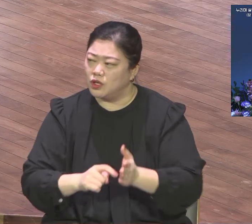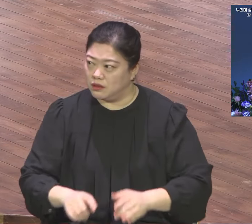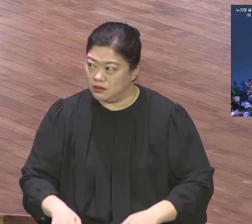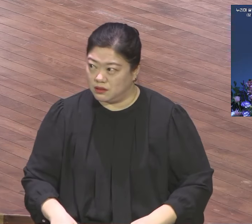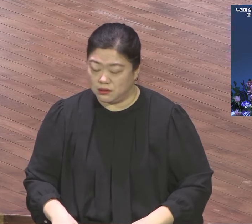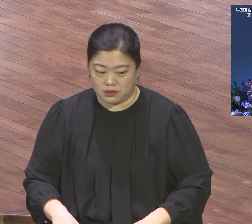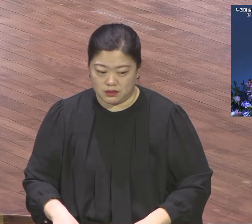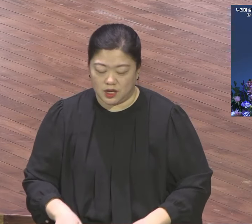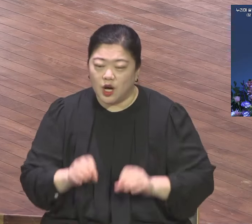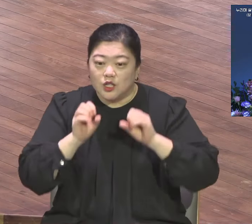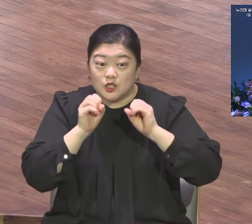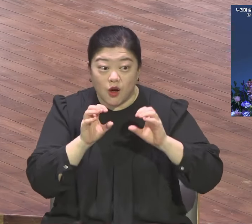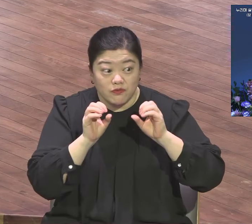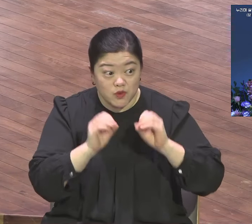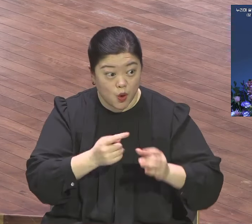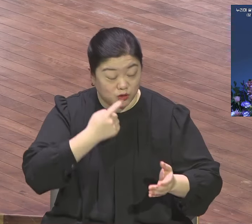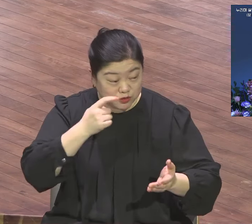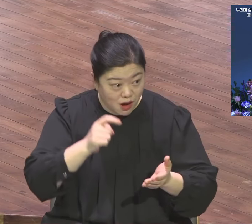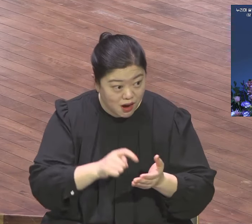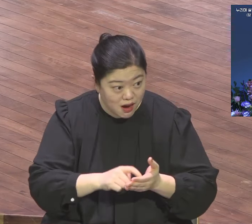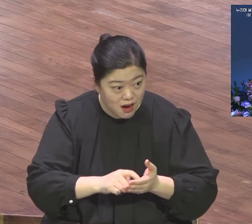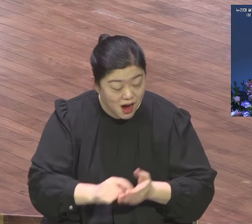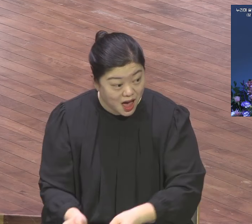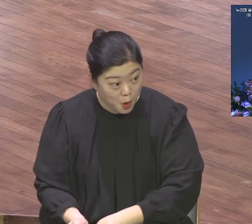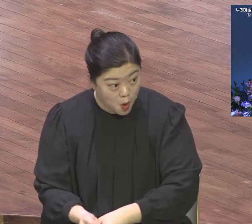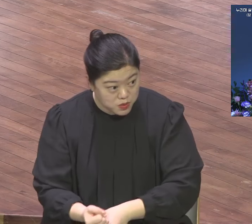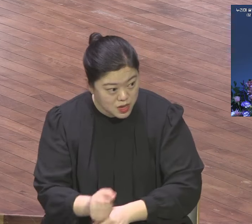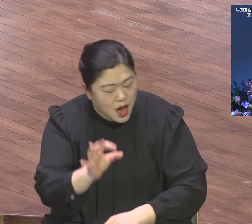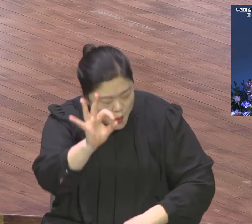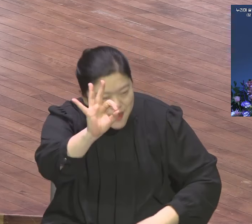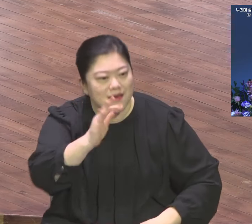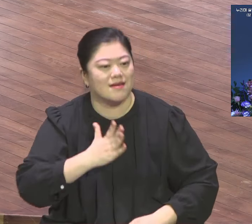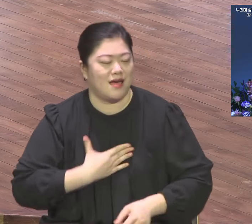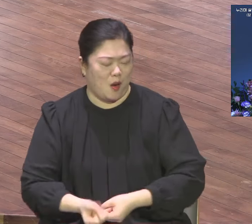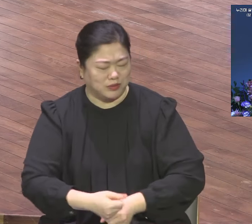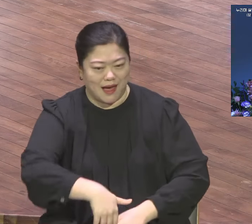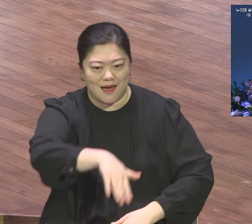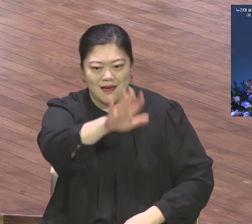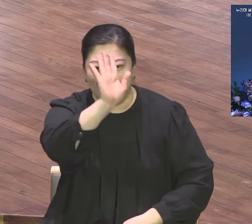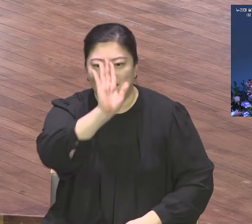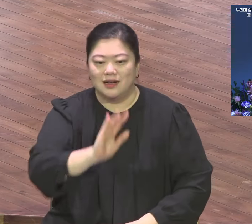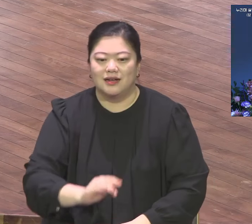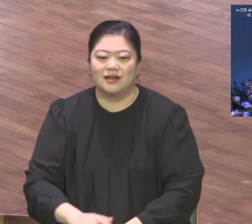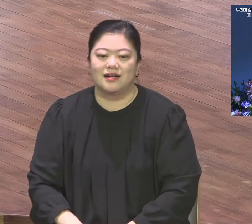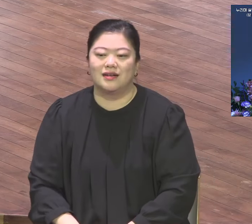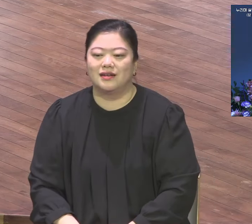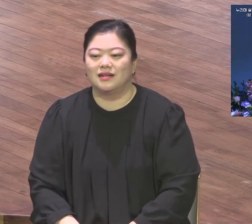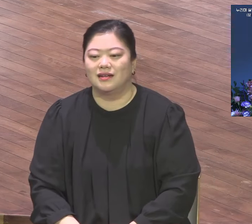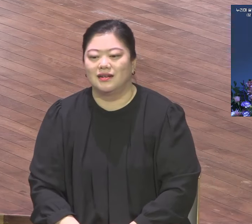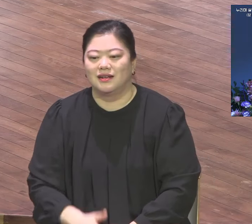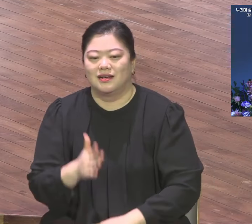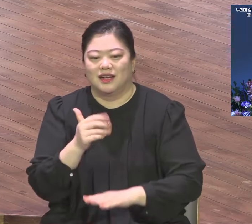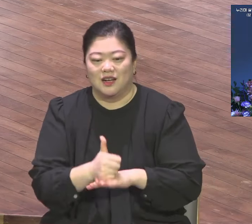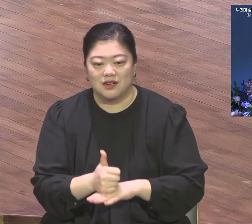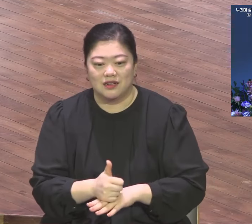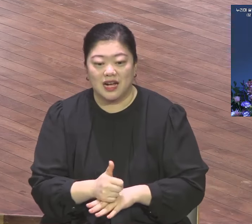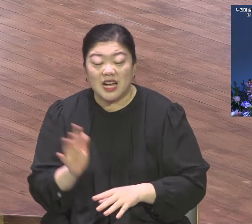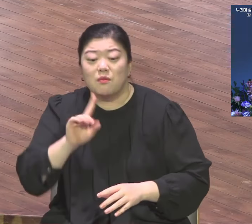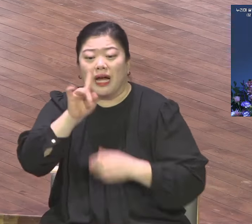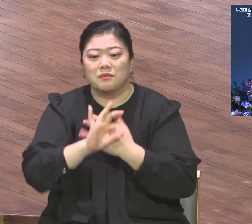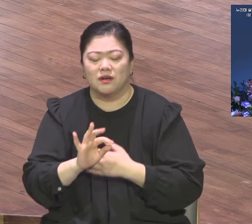전도 대상자라면 눈이 푹 띄가지고 그래요. 쫙 앉아 있습니다. 전도하세요.